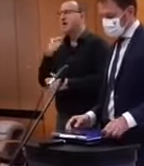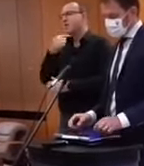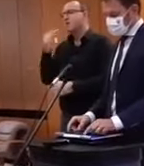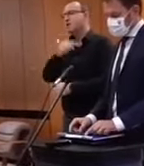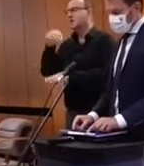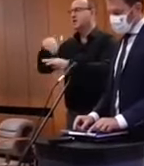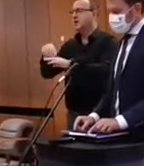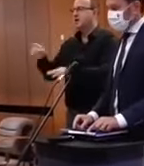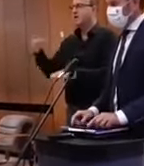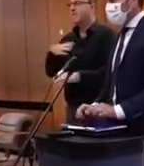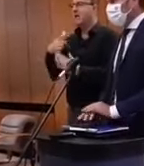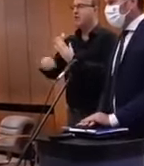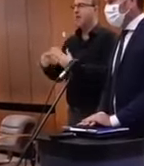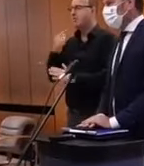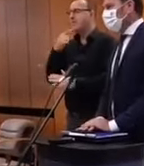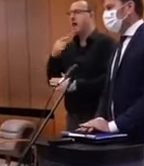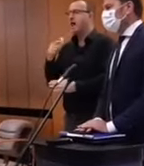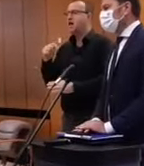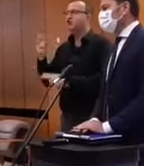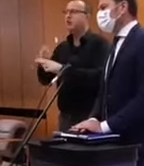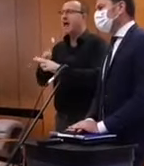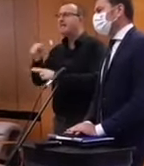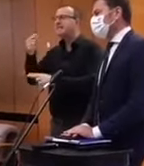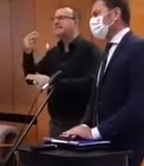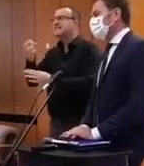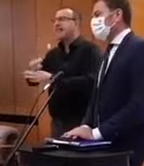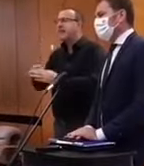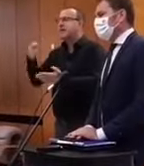spadne niečo, a jediné, že vy blokujete vlastne výstavu nejakých úspešných.